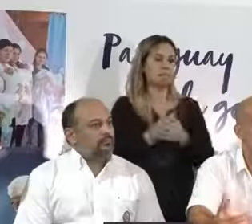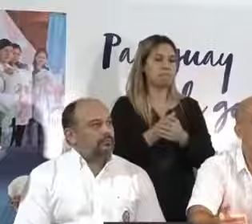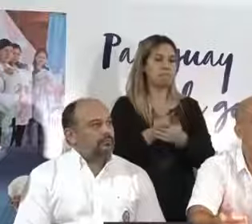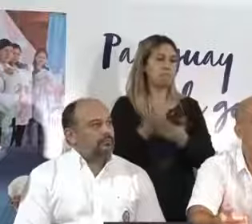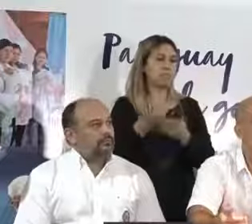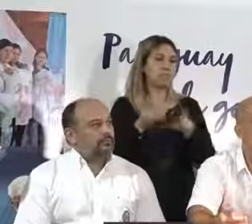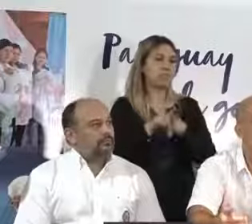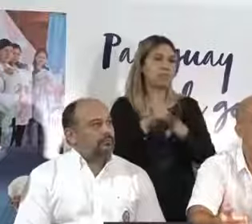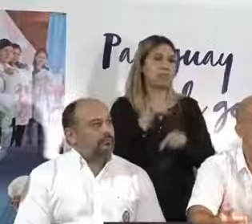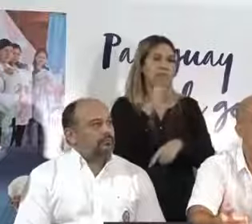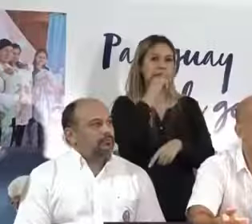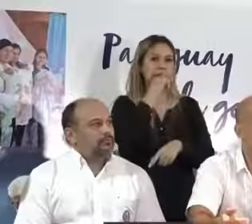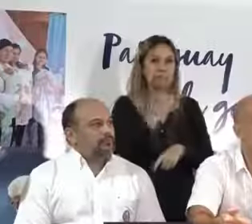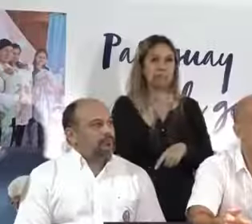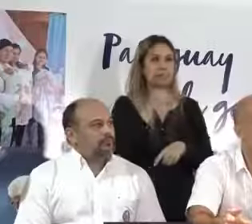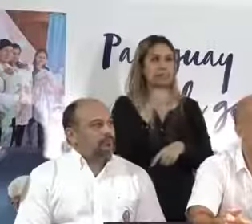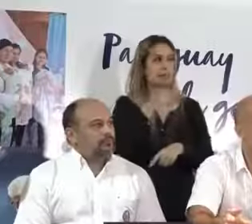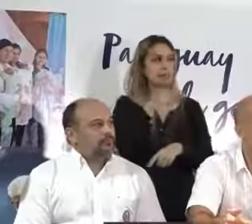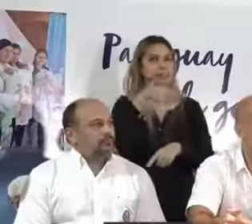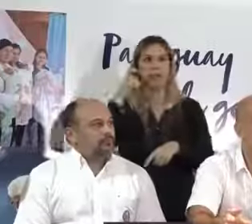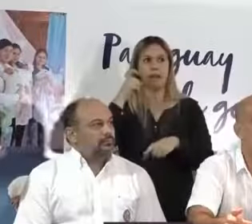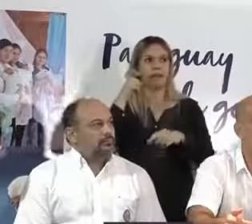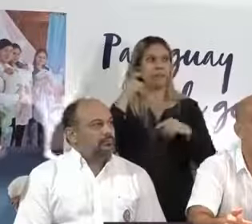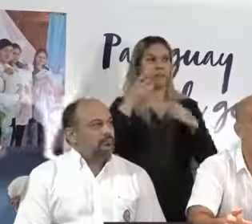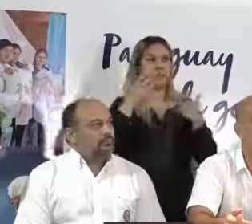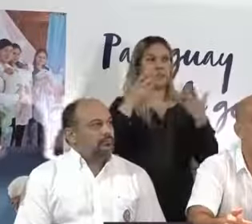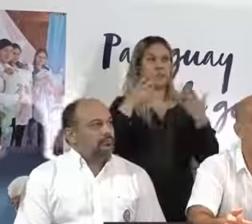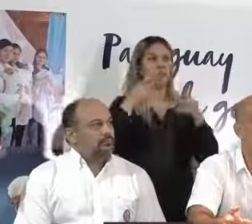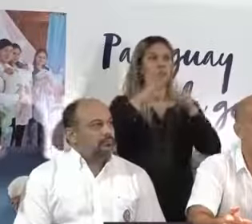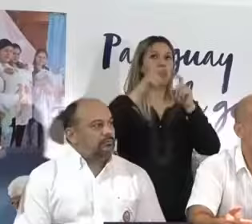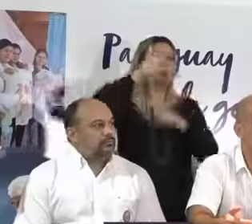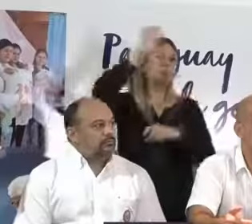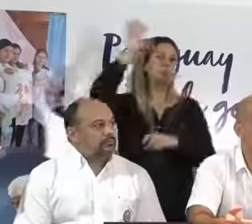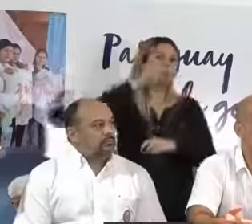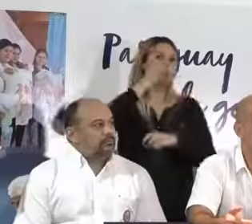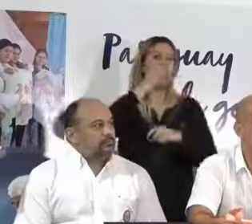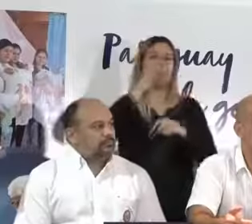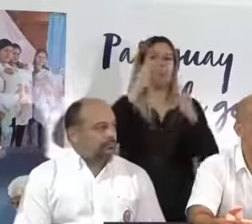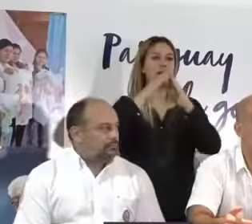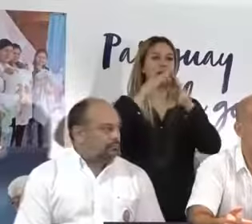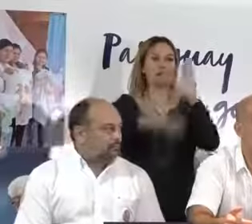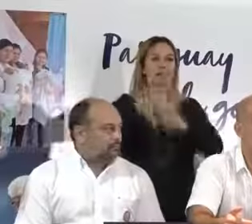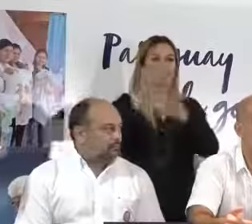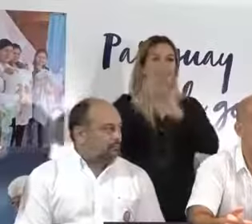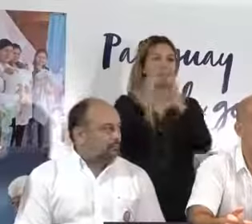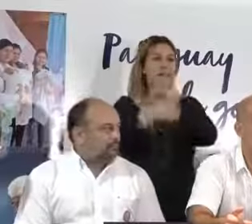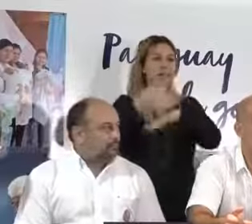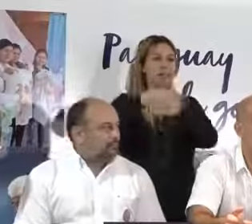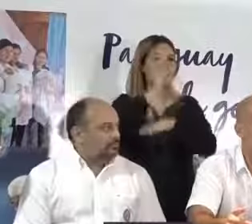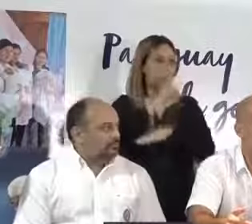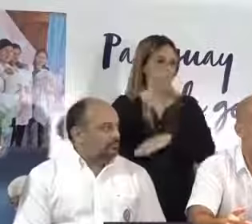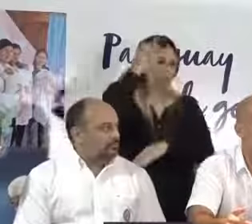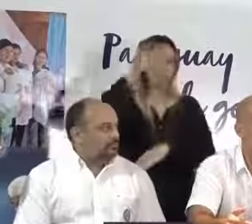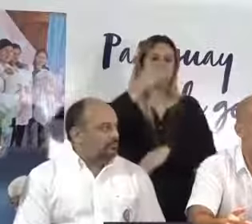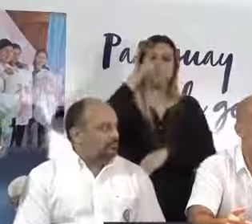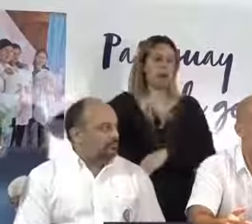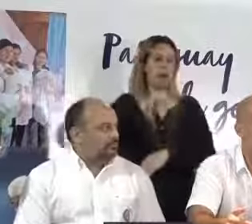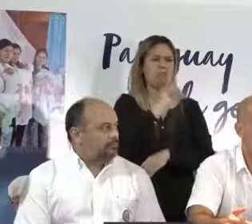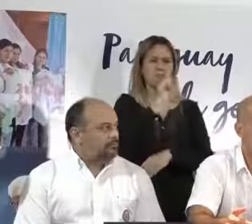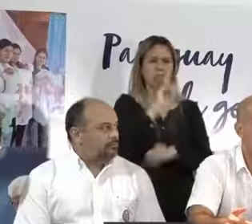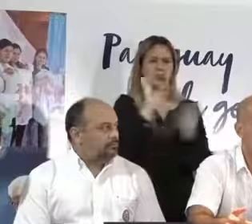para poder sugerir acciones más drásticas como se han llevado adelante en otros países. Naturalmente nosotros vamos a estar monitoreando continuamente